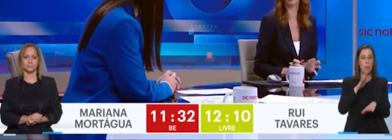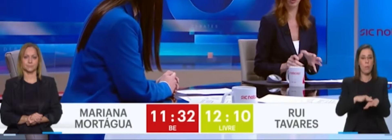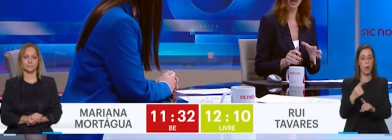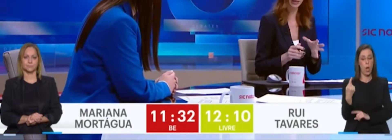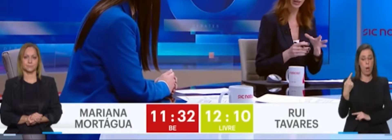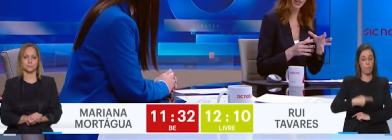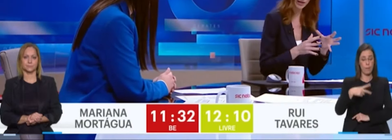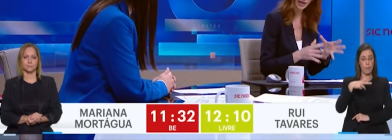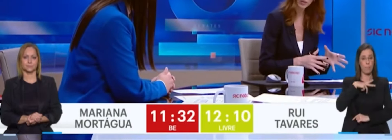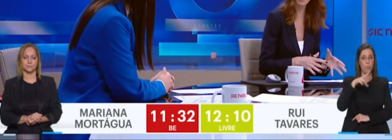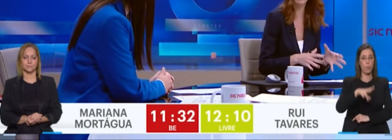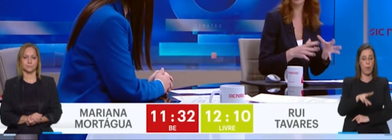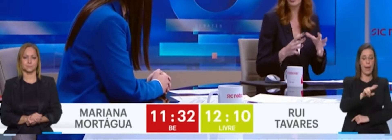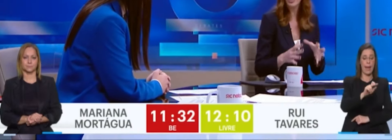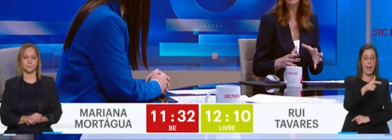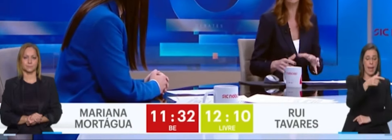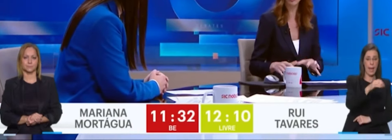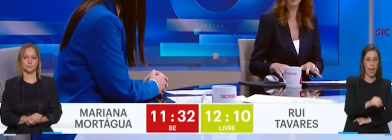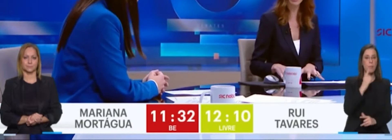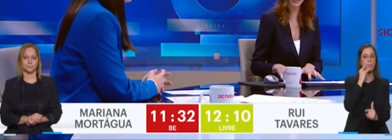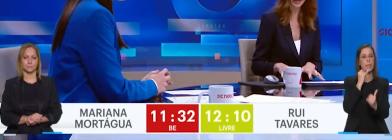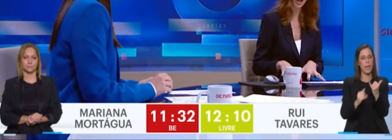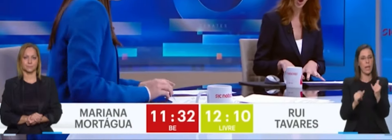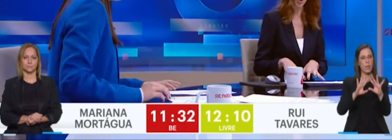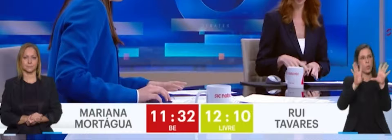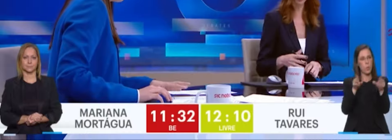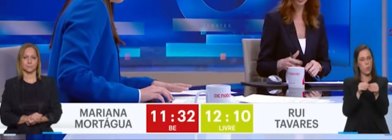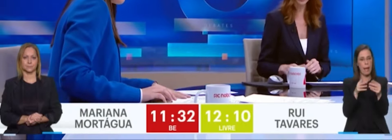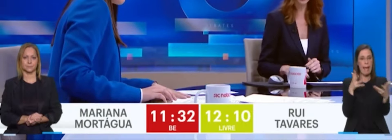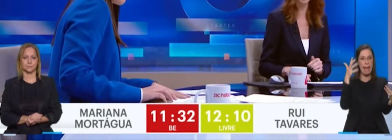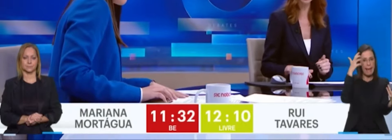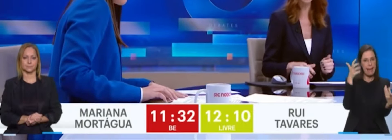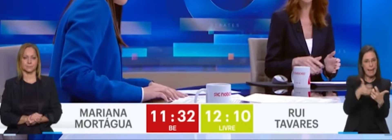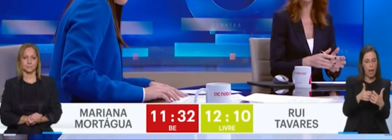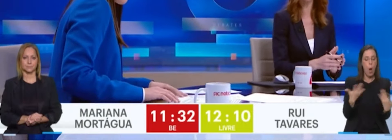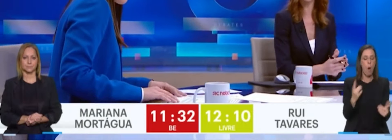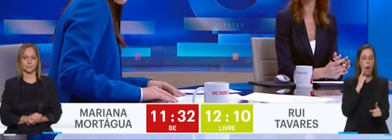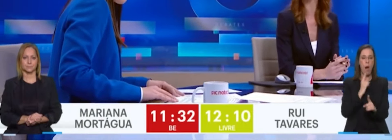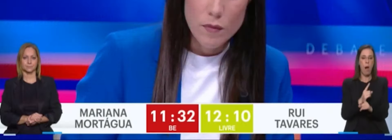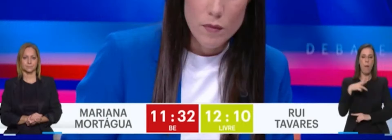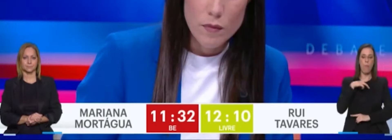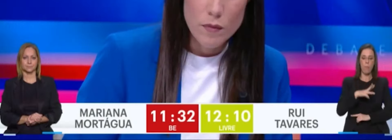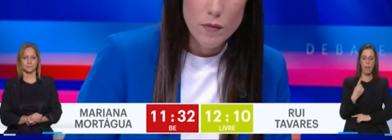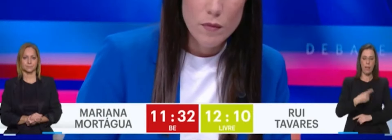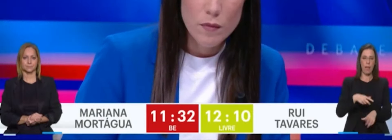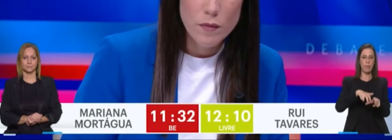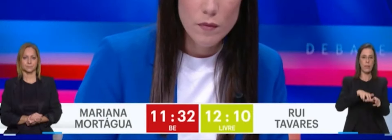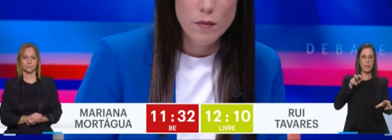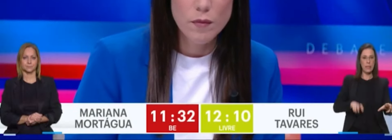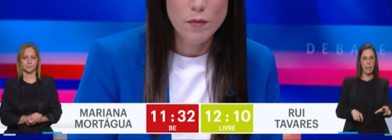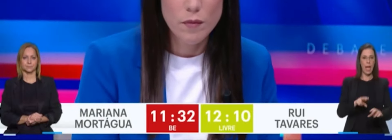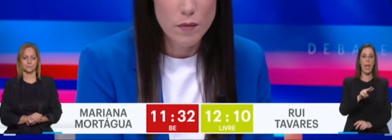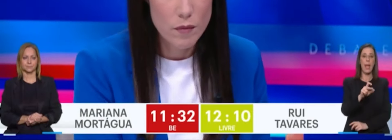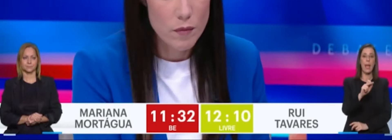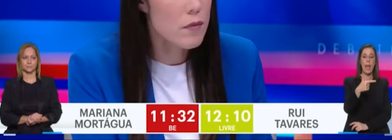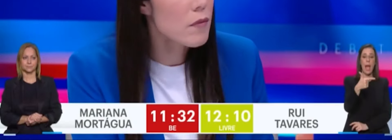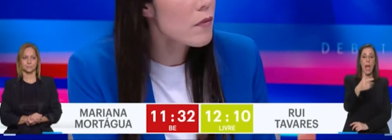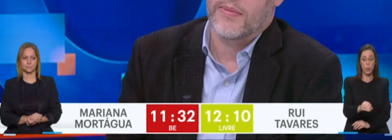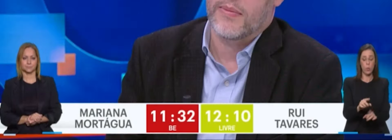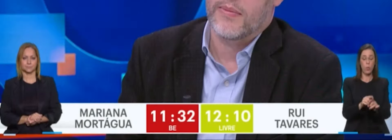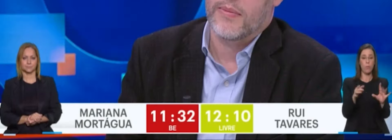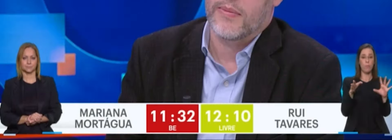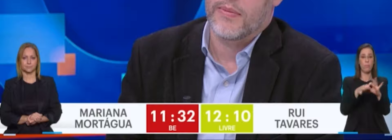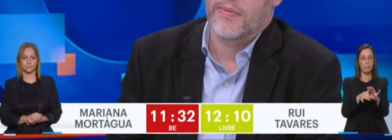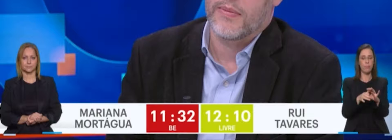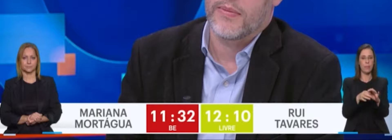obrigações de Portugal em relação à Nato e também ao risco global de guerra ou Continuar a defender a ideia de que Portugal deve sair da Nato Porque a aliança